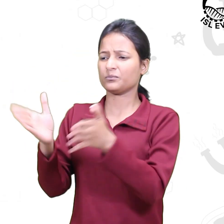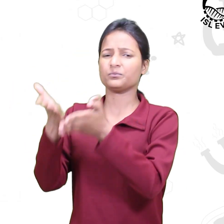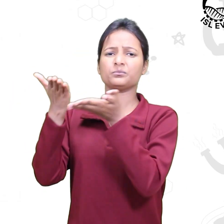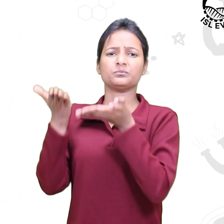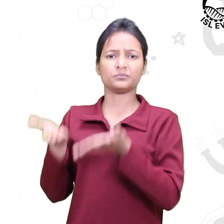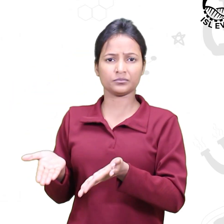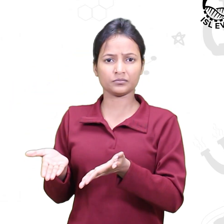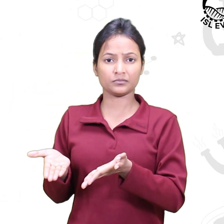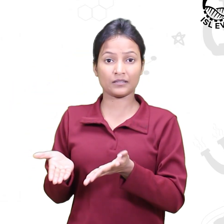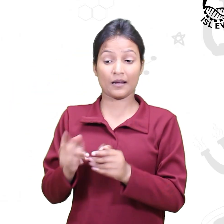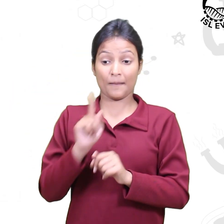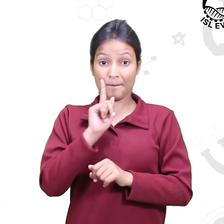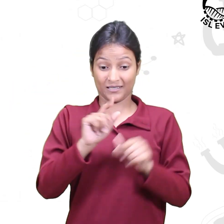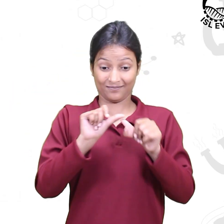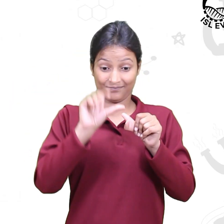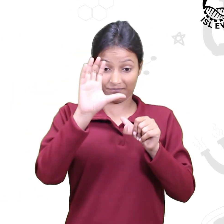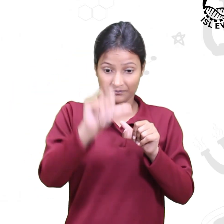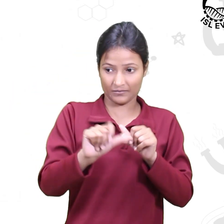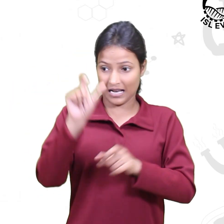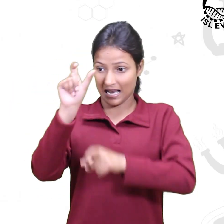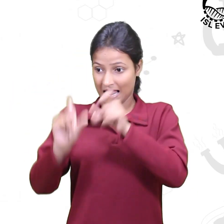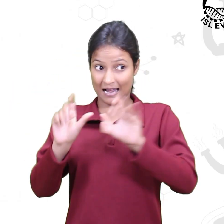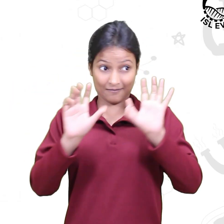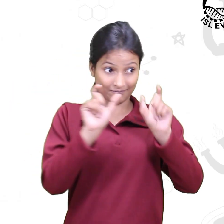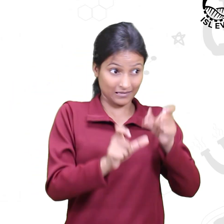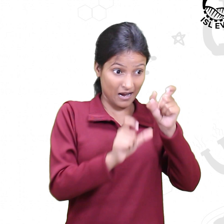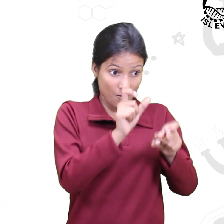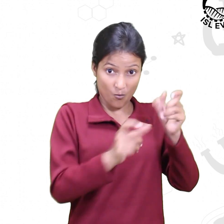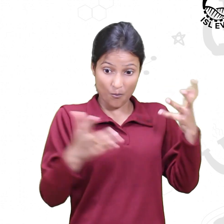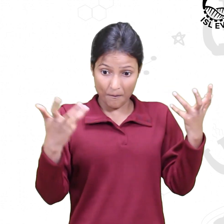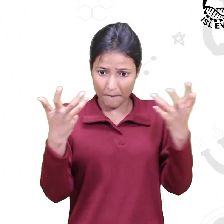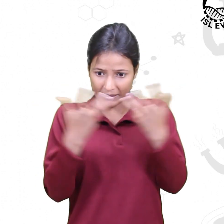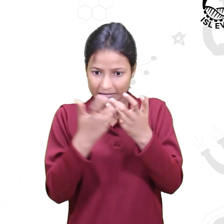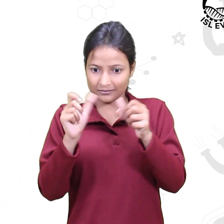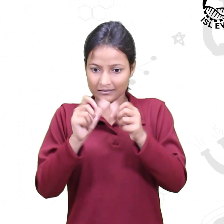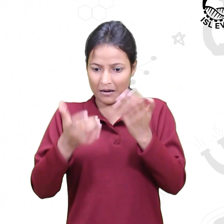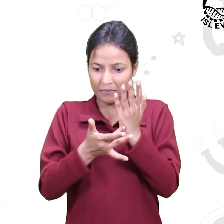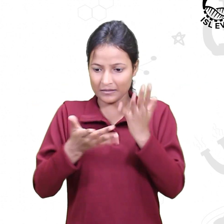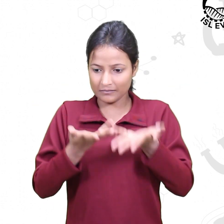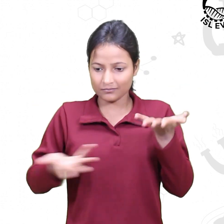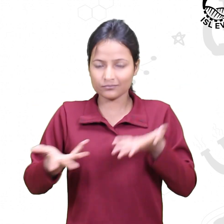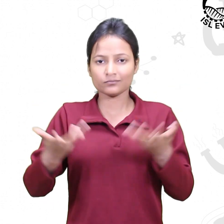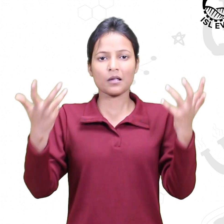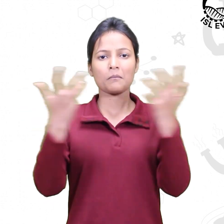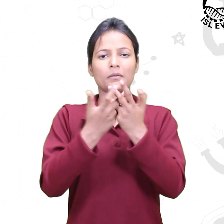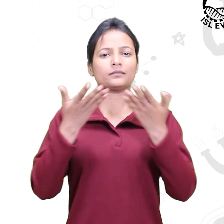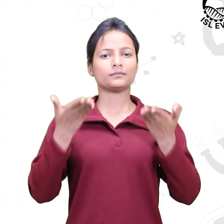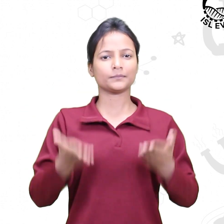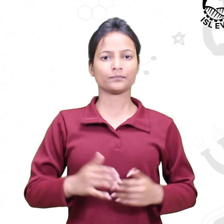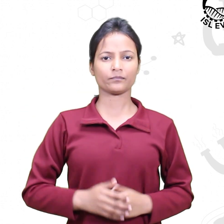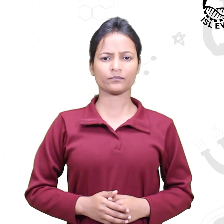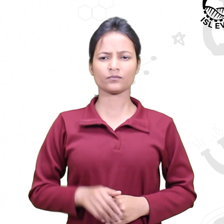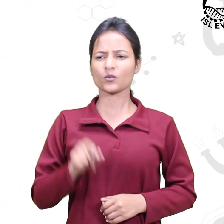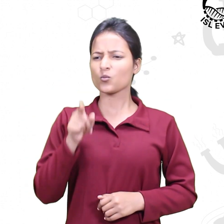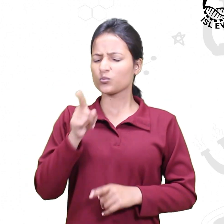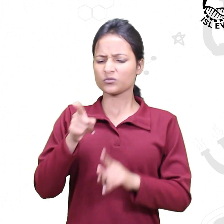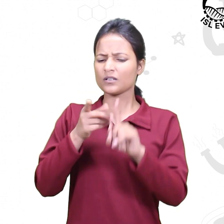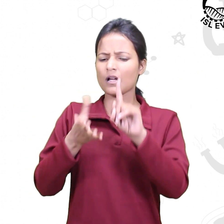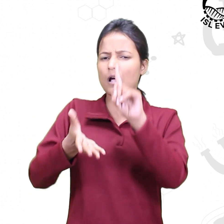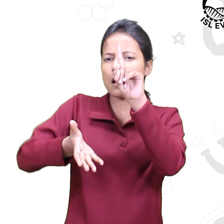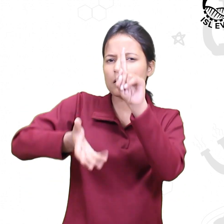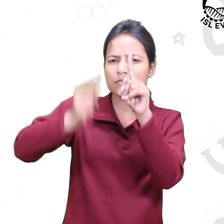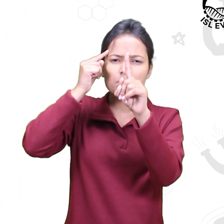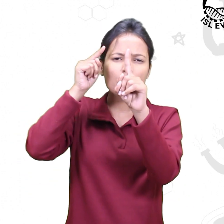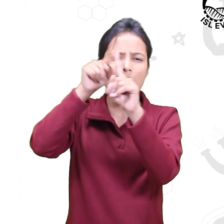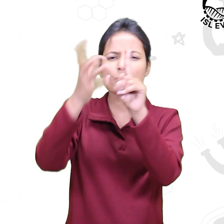जहाँ बहुत अच्छा स्किल्ड मैन पावर है, वहीं पे संभव है। तो आपने यह गोल कैसे अचीव किया? नीरी एक नेशनल